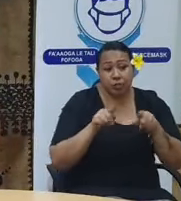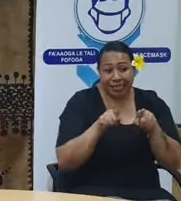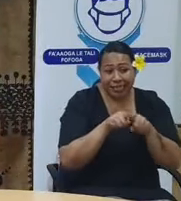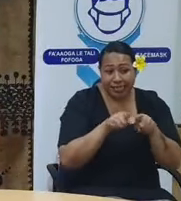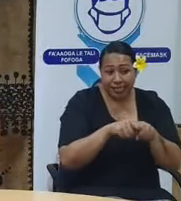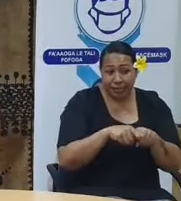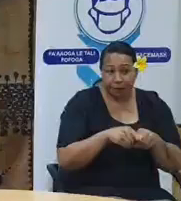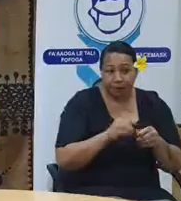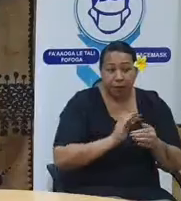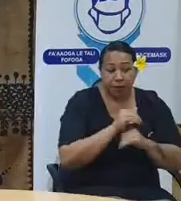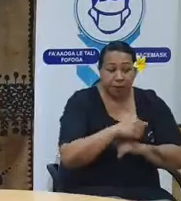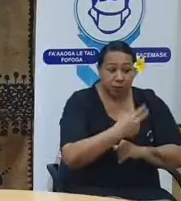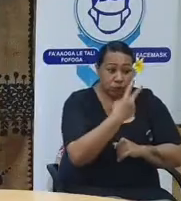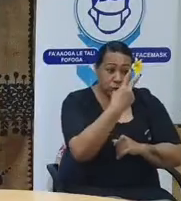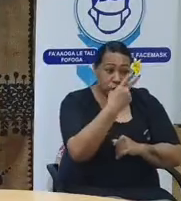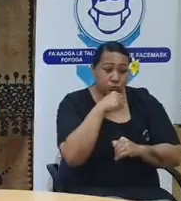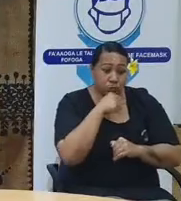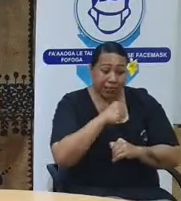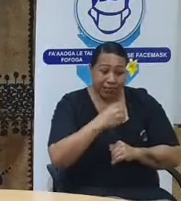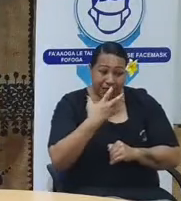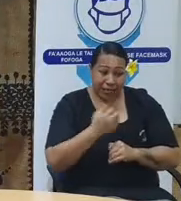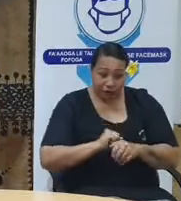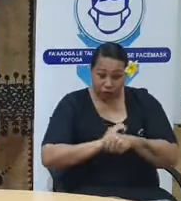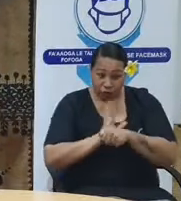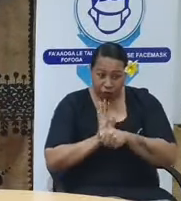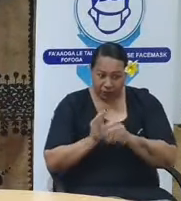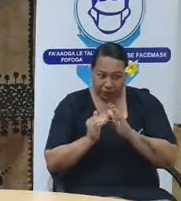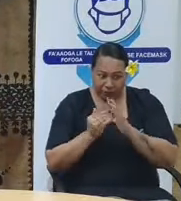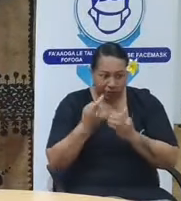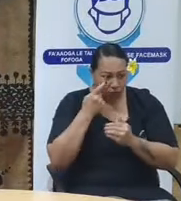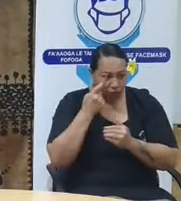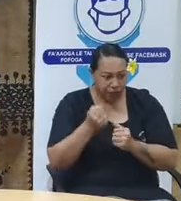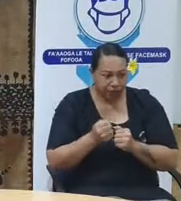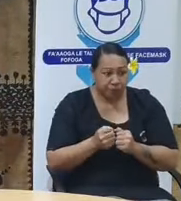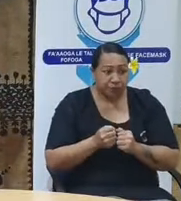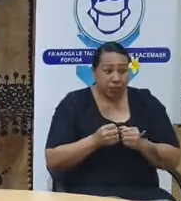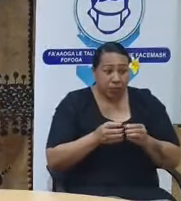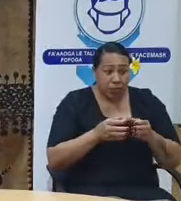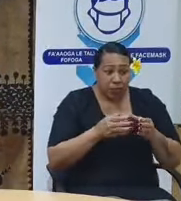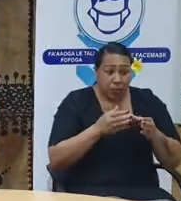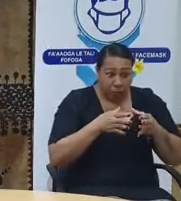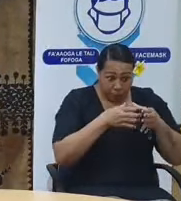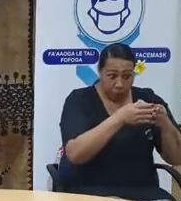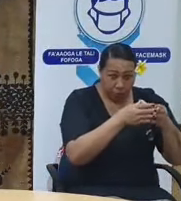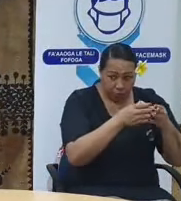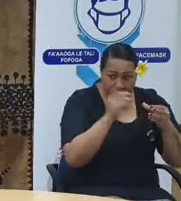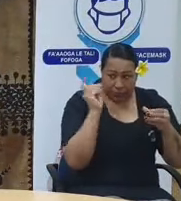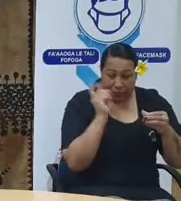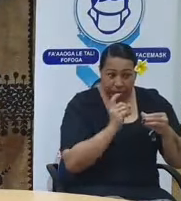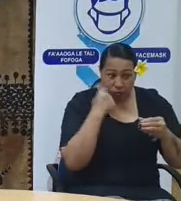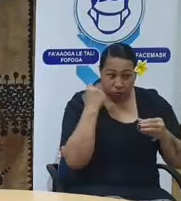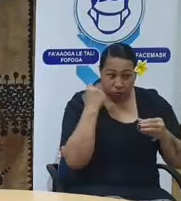fia ia wa ole vaa lea ia olo tele tatu oloa olo awina mai ai ele nga te oloa mo le tau